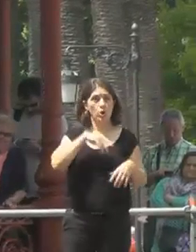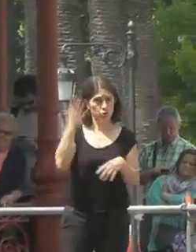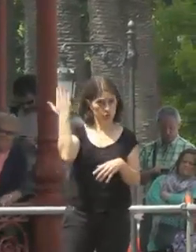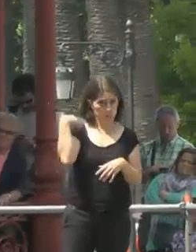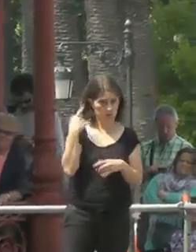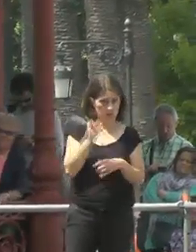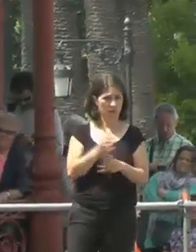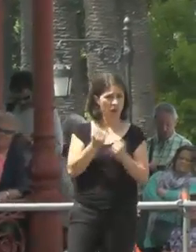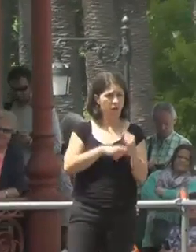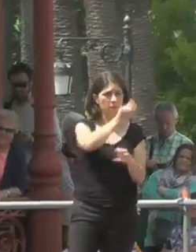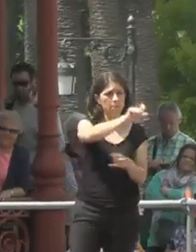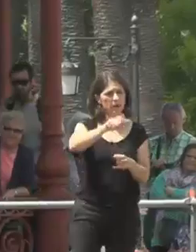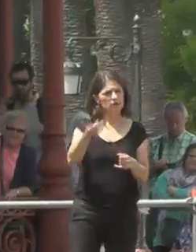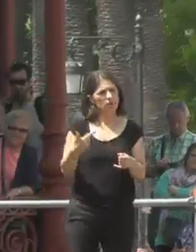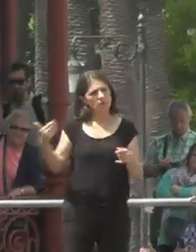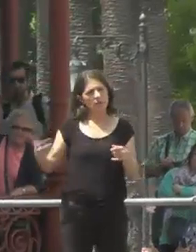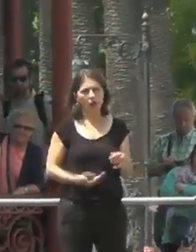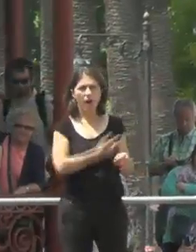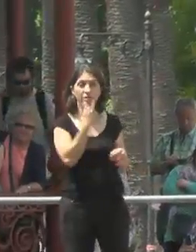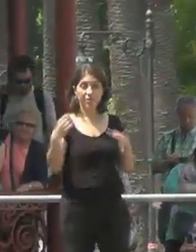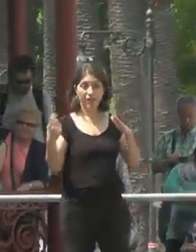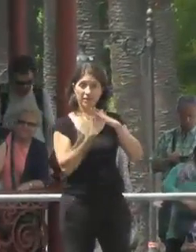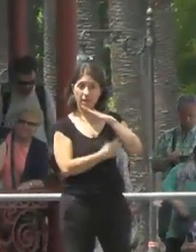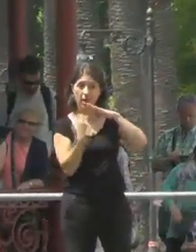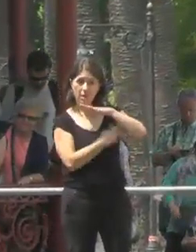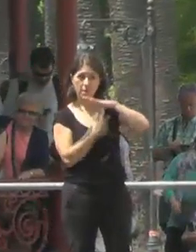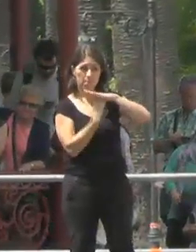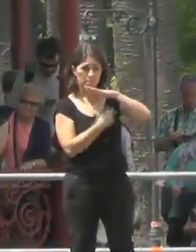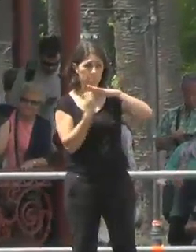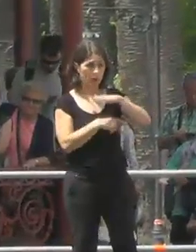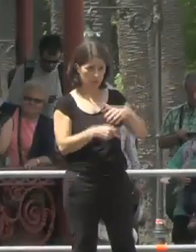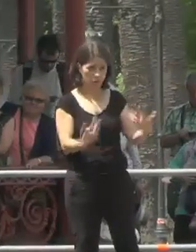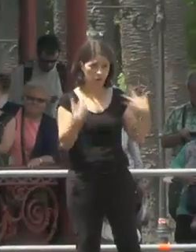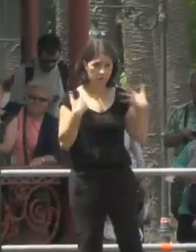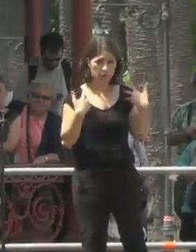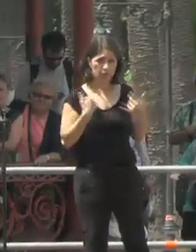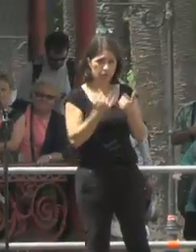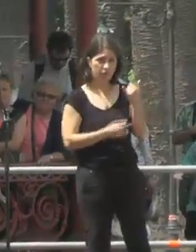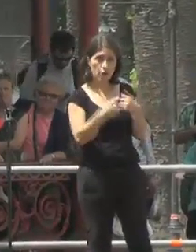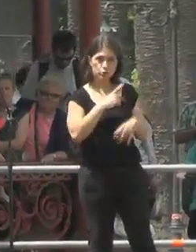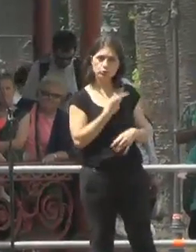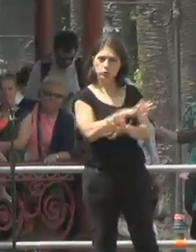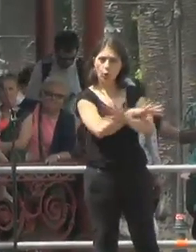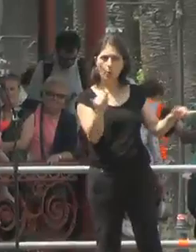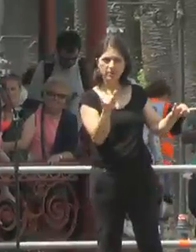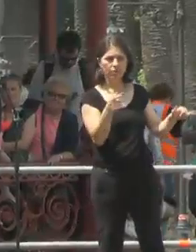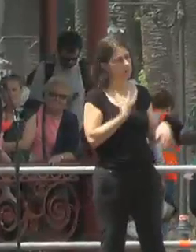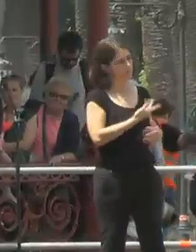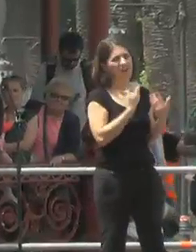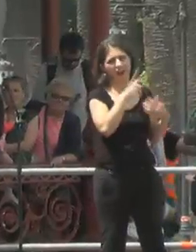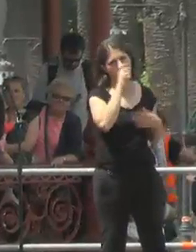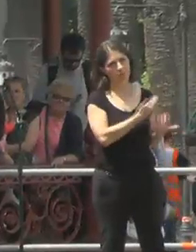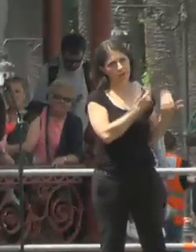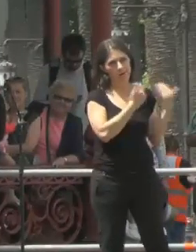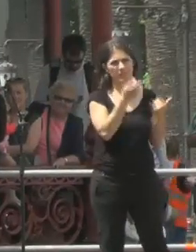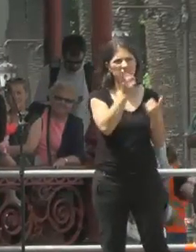reparado a las víctimas del accidente del metro, gracias por acordarte de ellos, que por fin tuvo que llegar un cambio de gobierno para que entraran